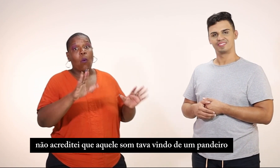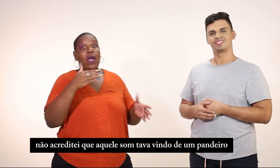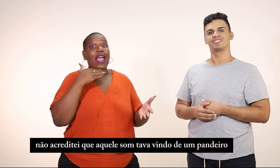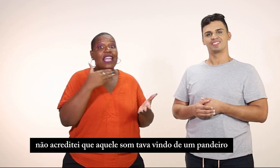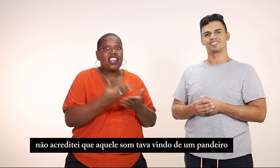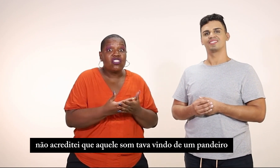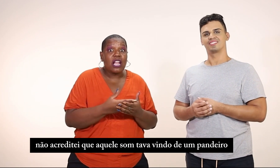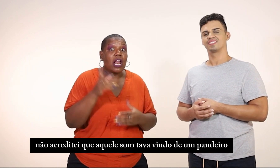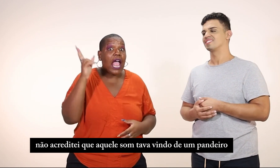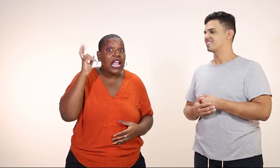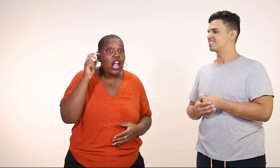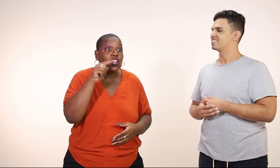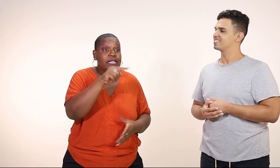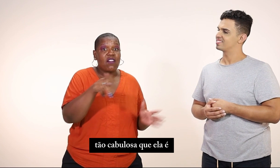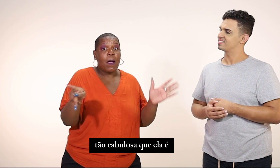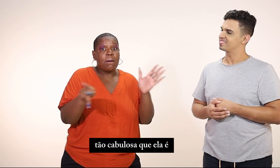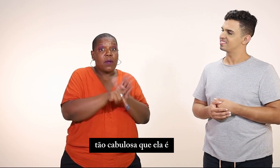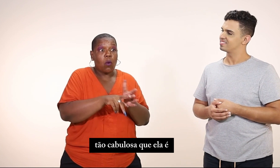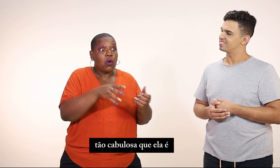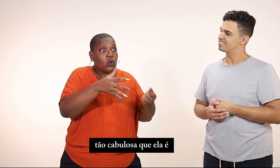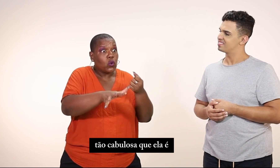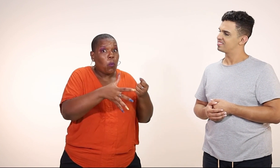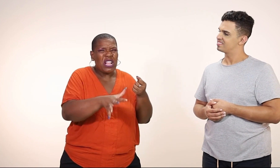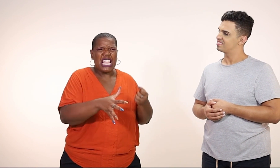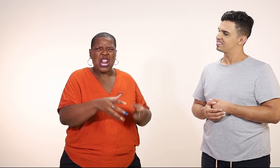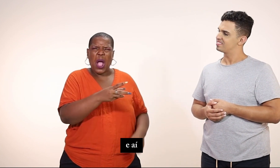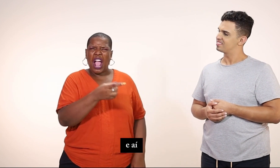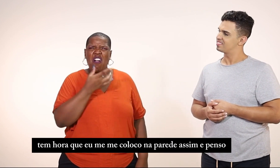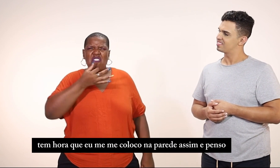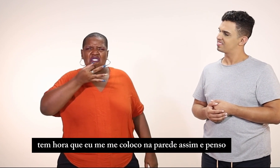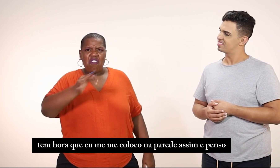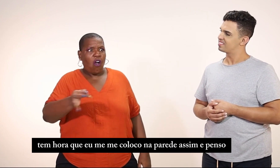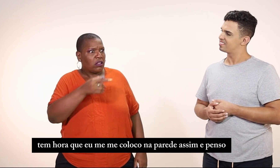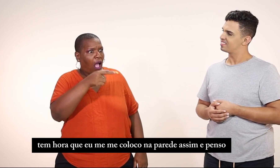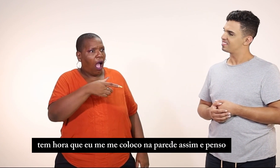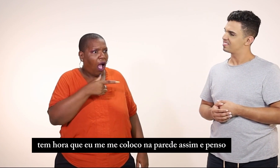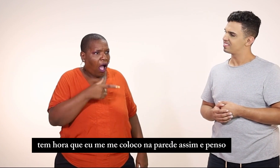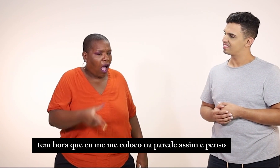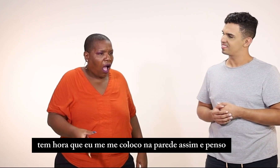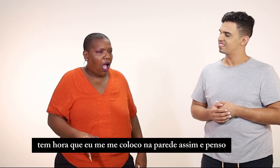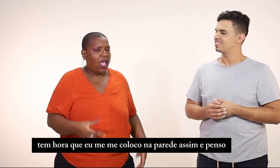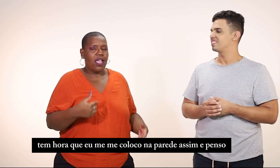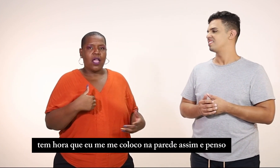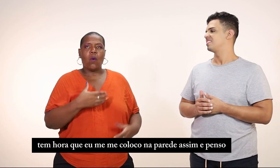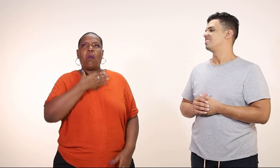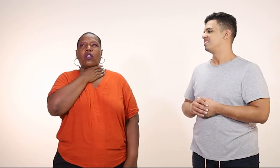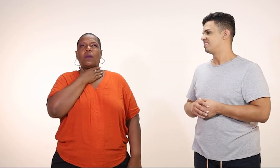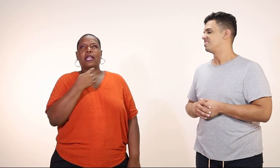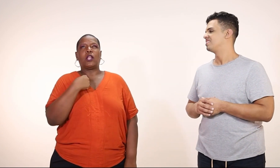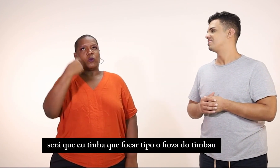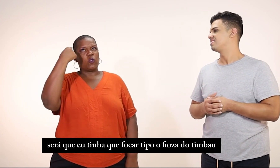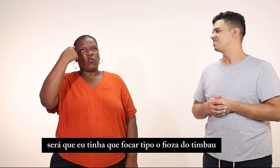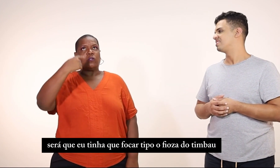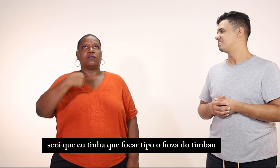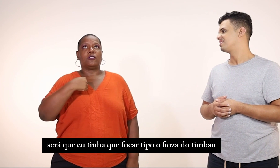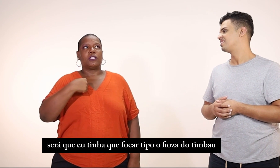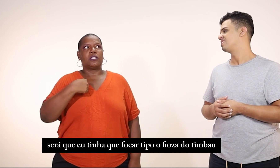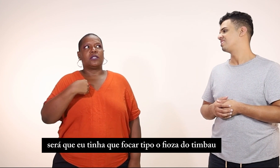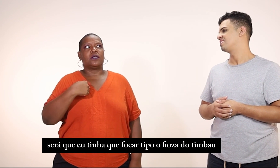tava vindo de um pandeiro. Tão cabulosa que ela é. E aí tem hora que eu me coloco na parede assim e penso, será que eu tinha que